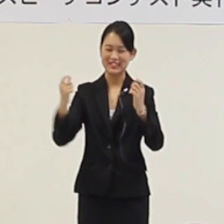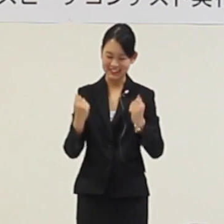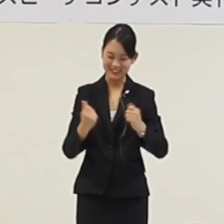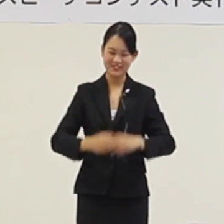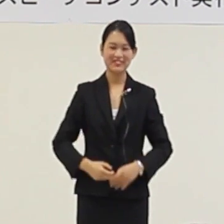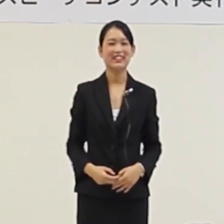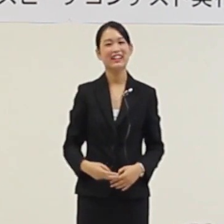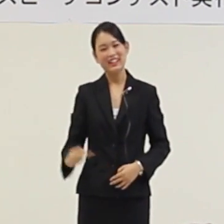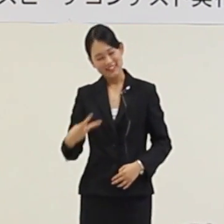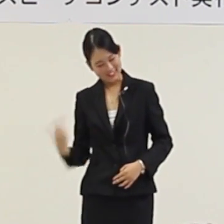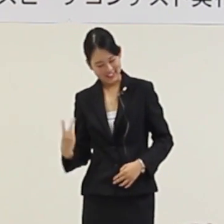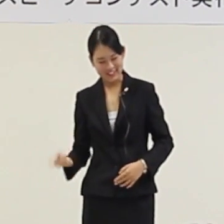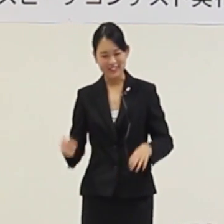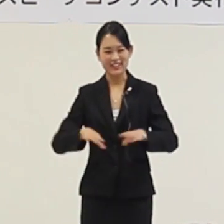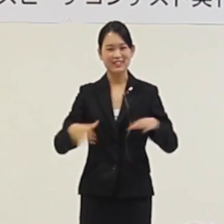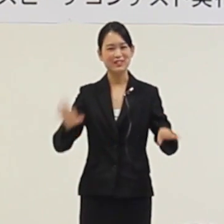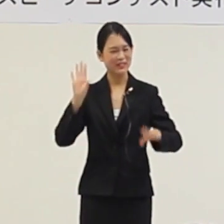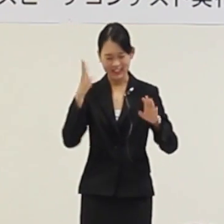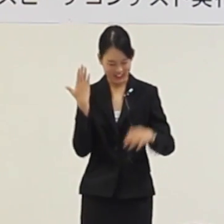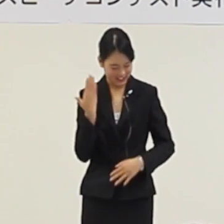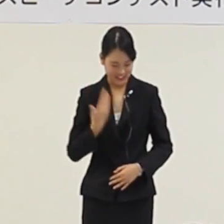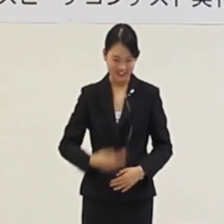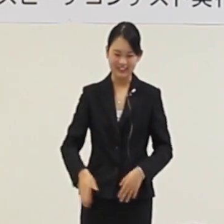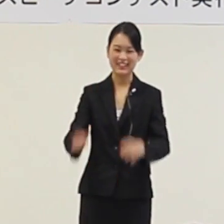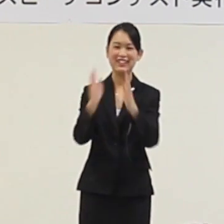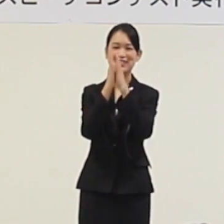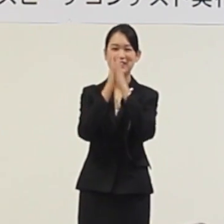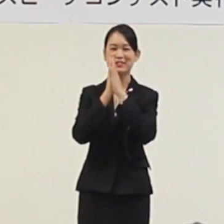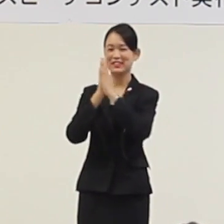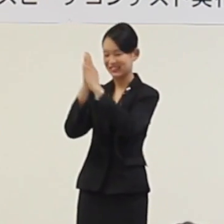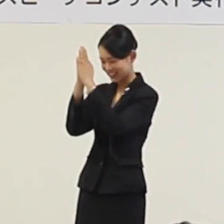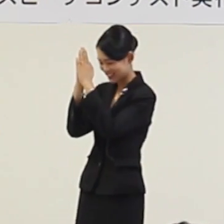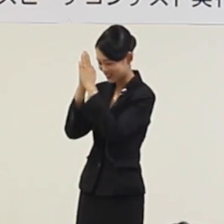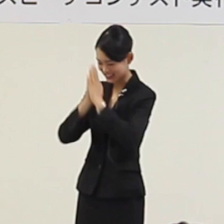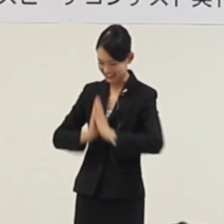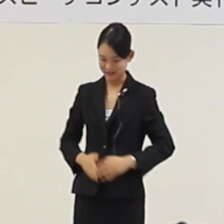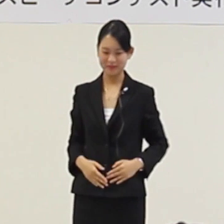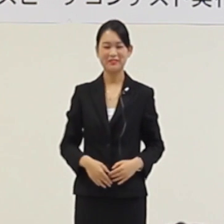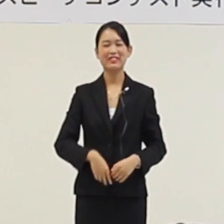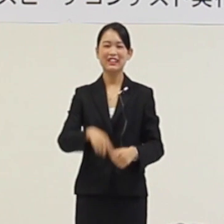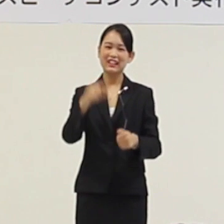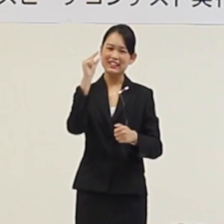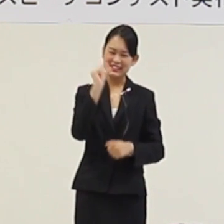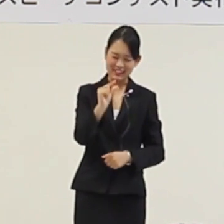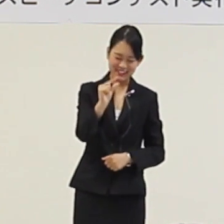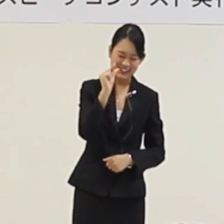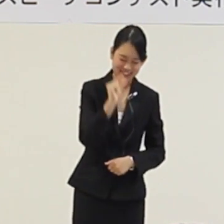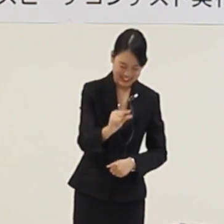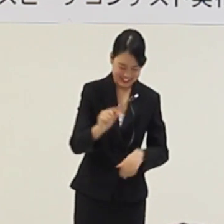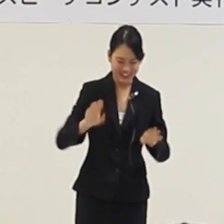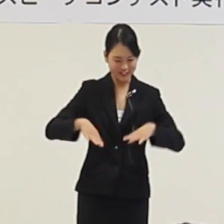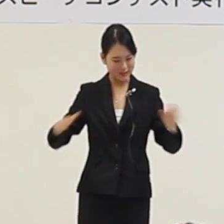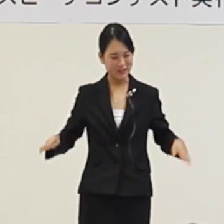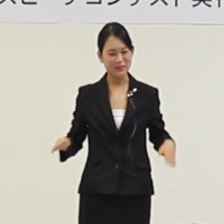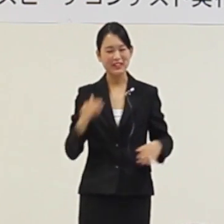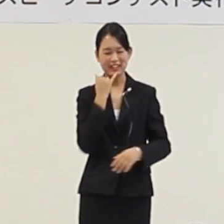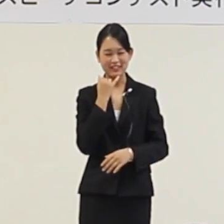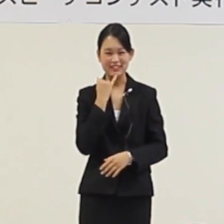ました。二人には子供がいなかったので、神様にお願いします。小さい小さい子供でも結構